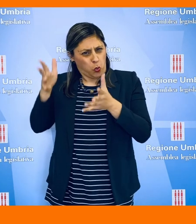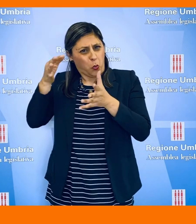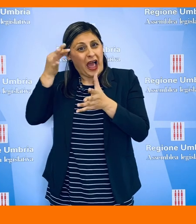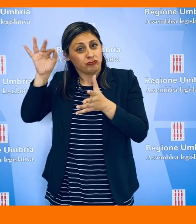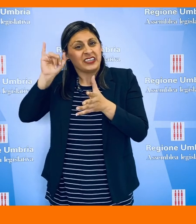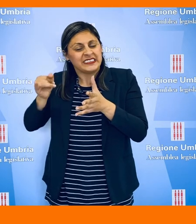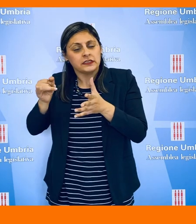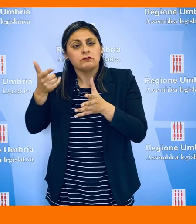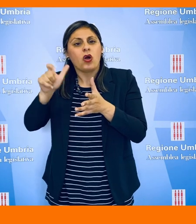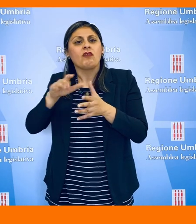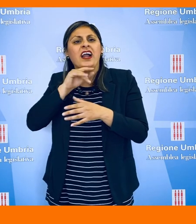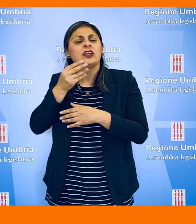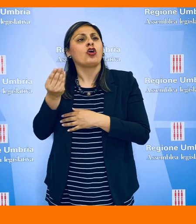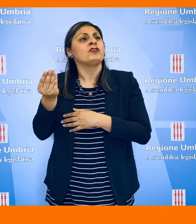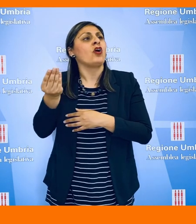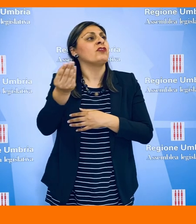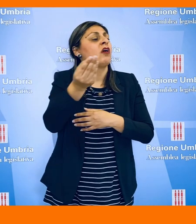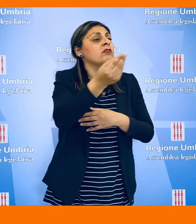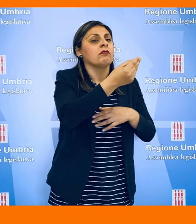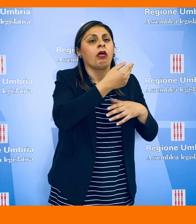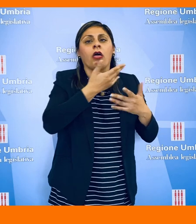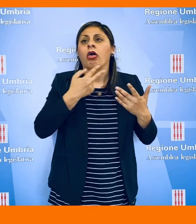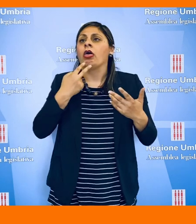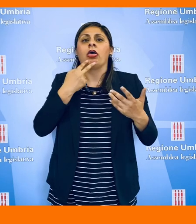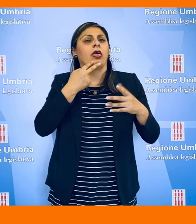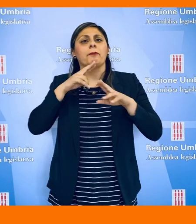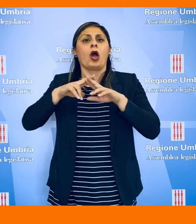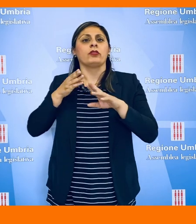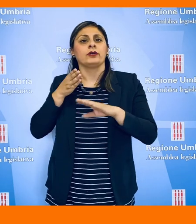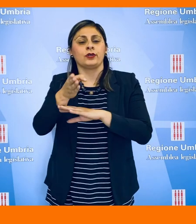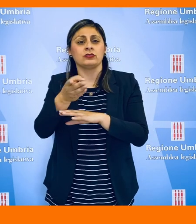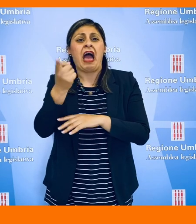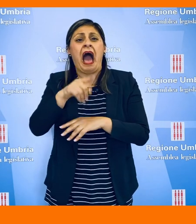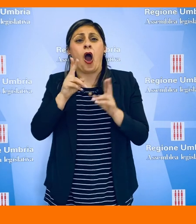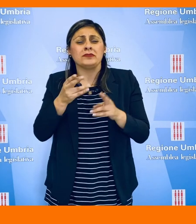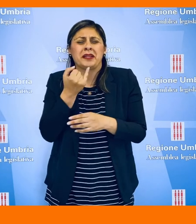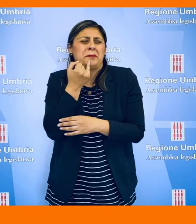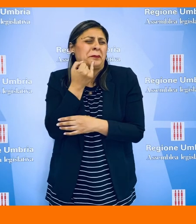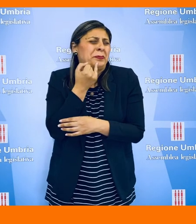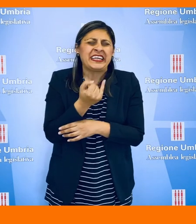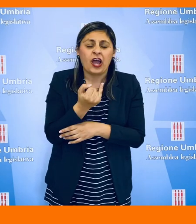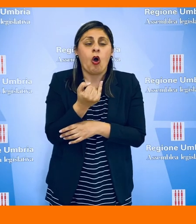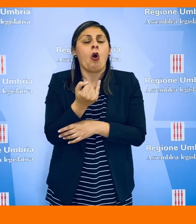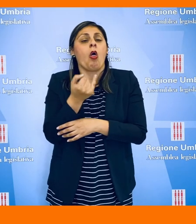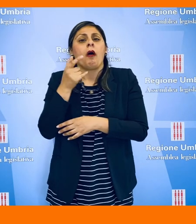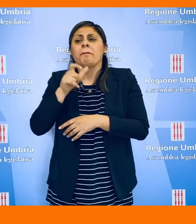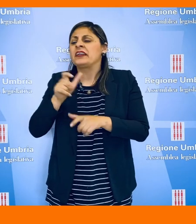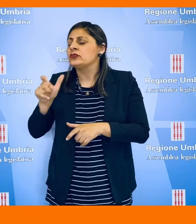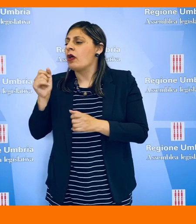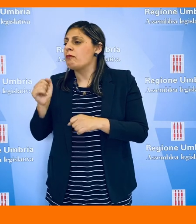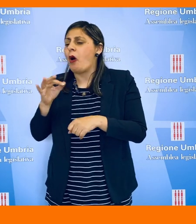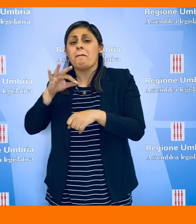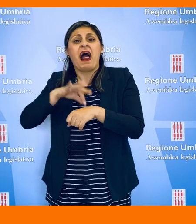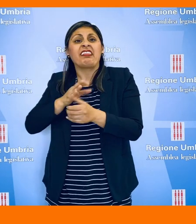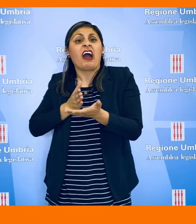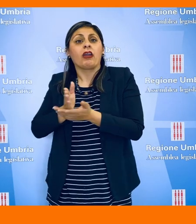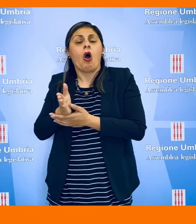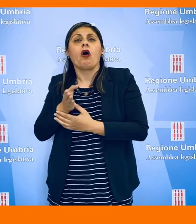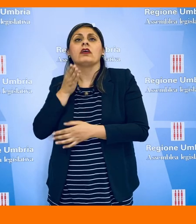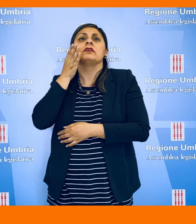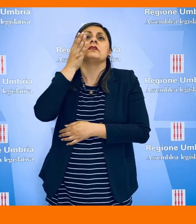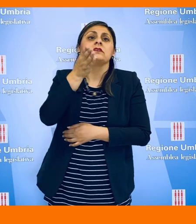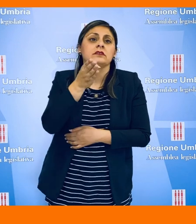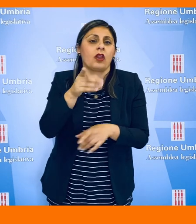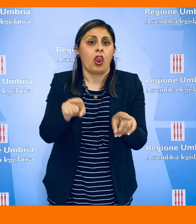eccellenza, perché gli anziani non hanno altro luogo che il pronto soccorso. Anche il più piccolo ospedale a cui rivolgersi spesso per patologie croniche